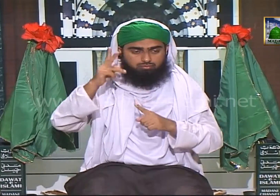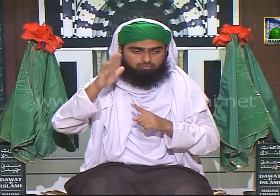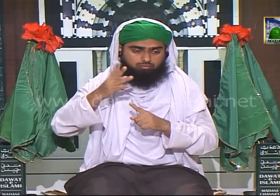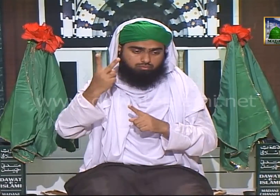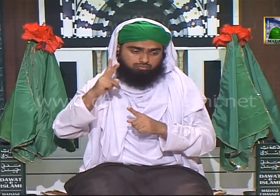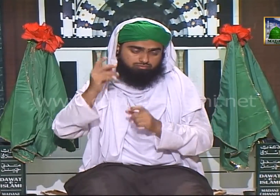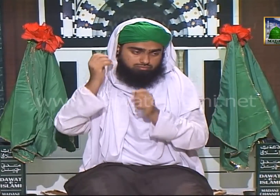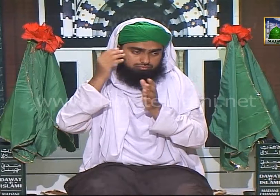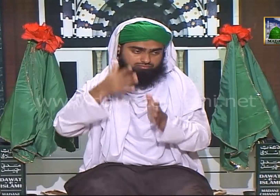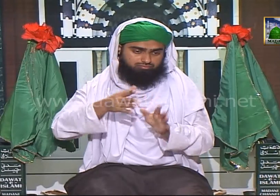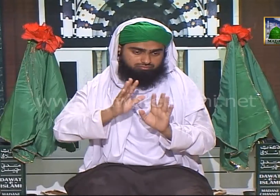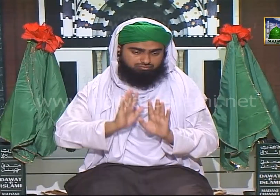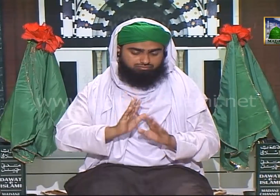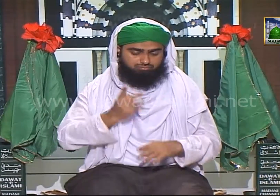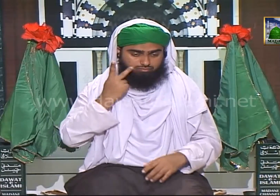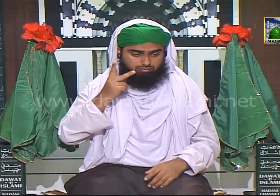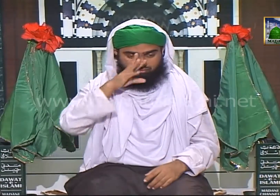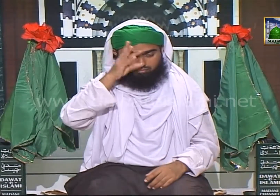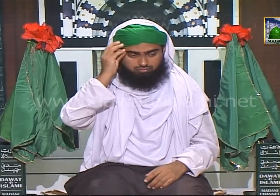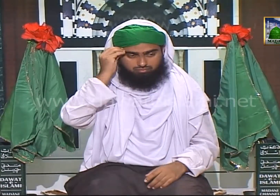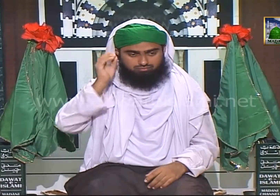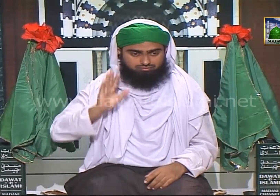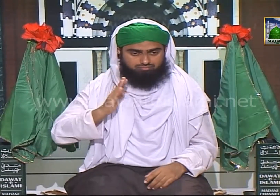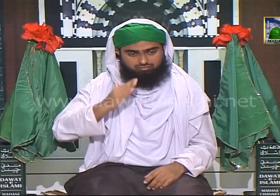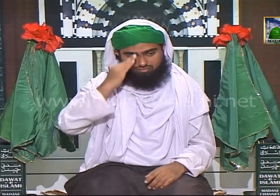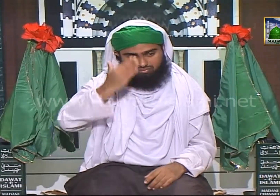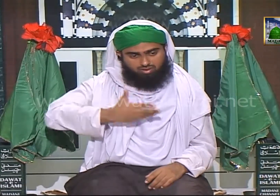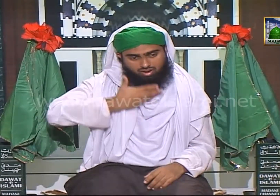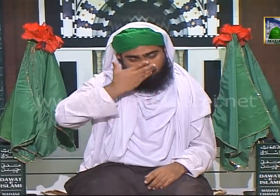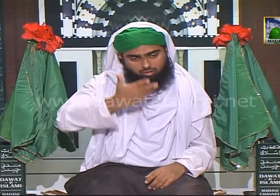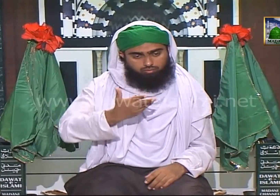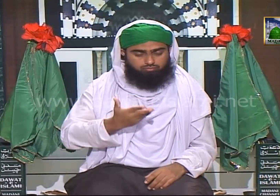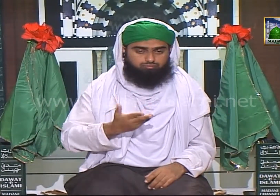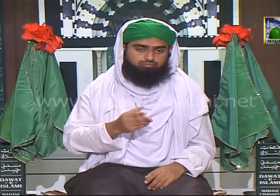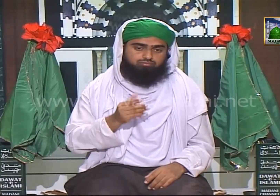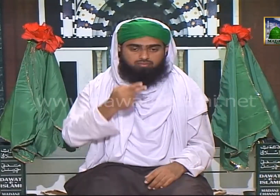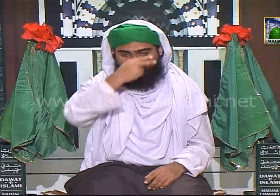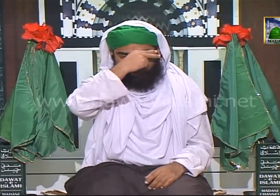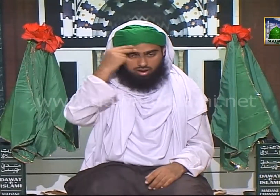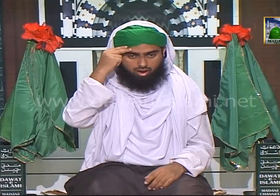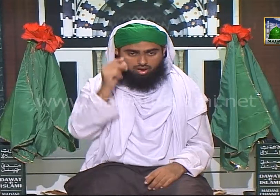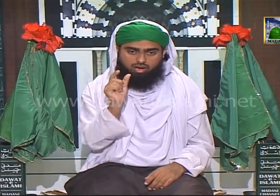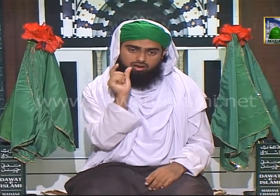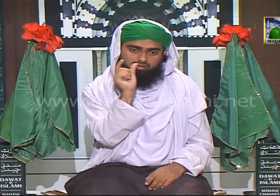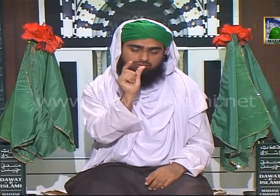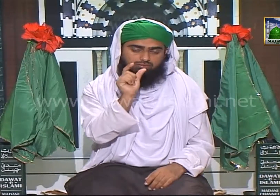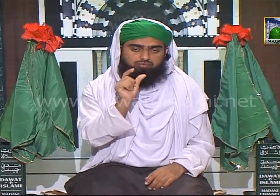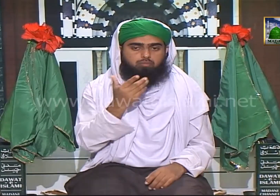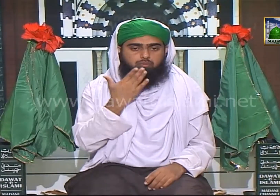سلام عرض کرنا، السلام علیکہ ایھا النبی۔ یہ کاف جو ہے نا، کاف علیکہ، یہ خطاب کا صیغہ ہے۔ اس